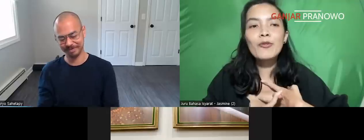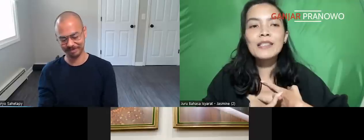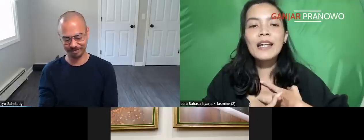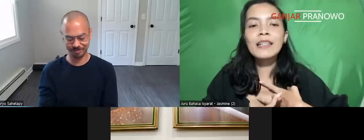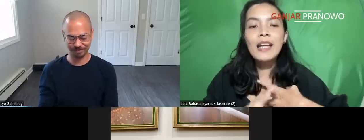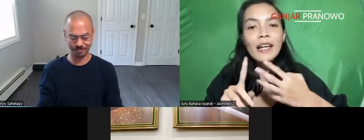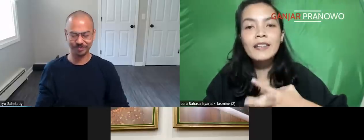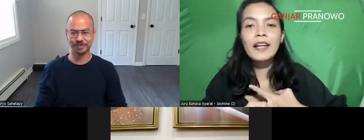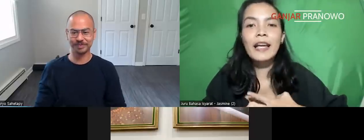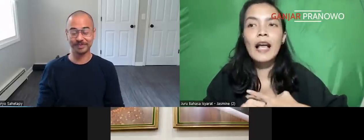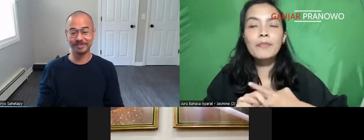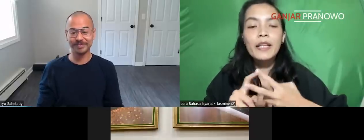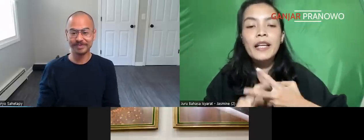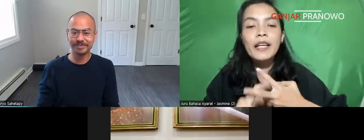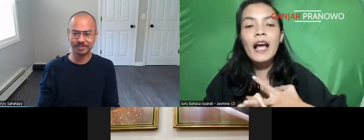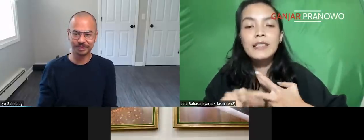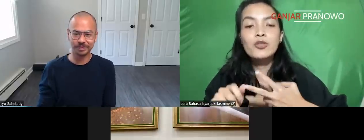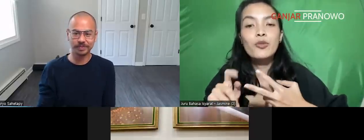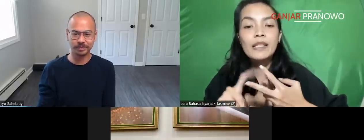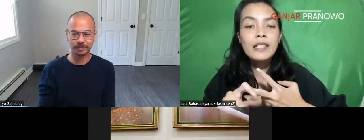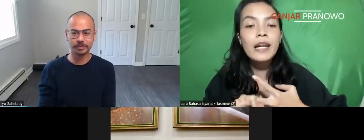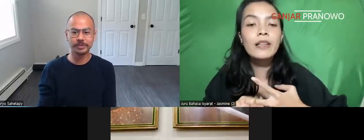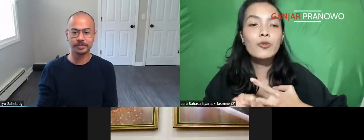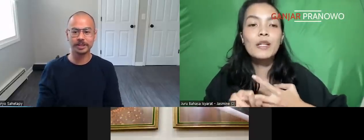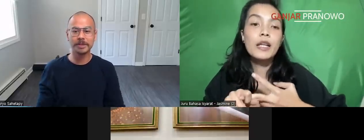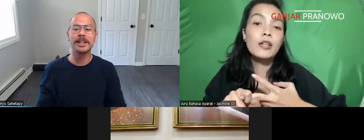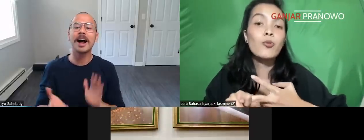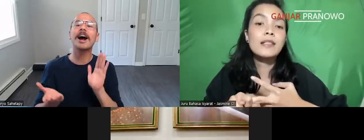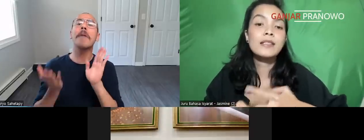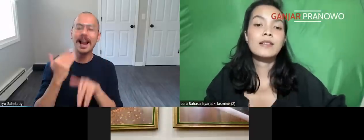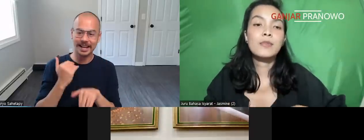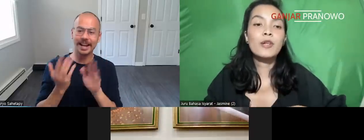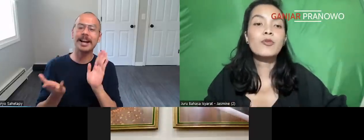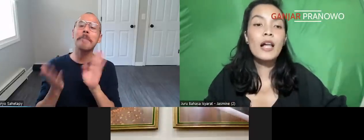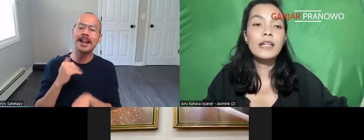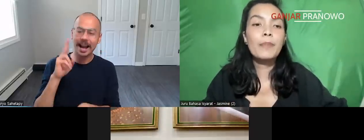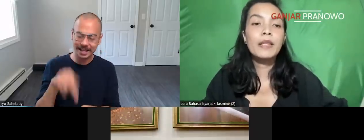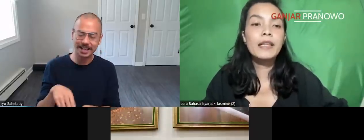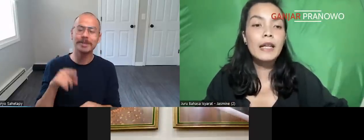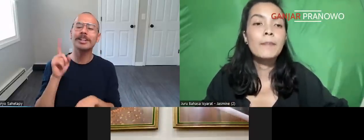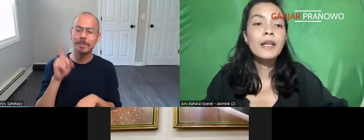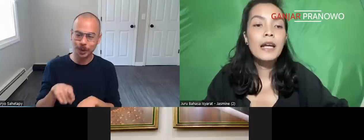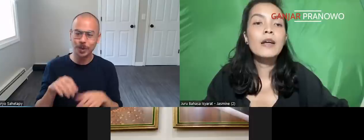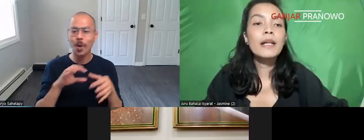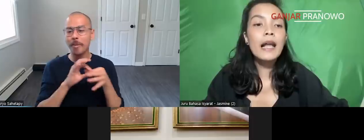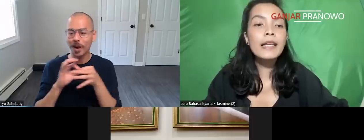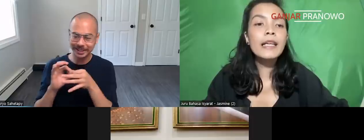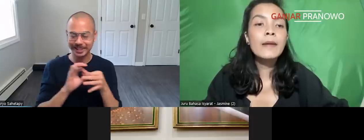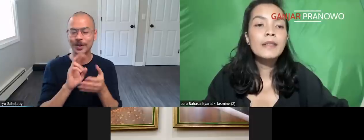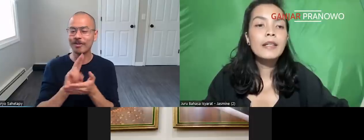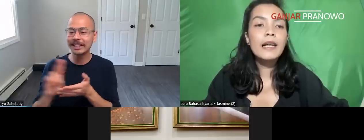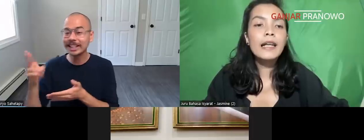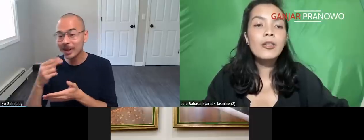penyebarlasan kesadaran terkait pentingnya akses Jur bahasa isyarat untuk masyarakat luas sebetulnya dua hal ini penting sekali dan kembali